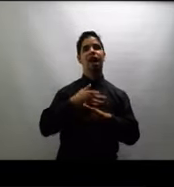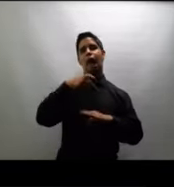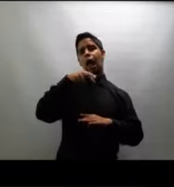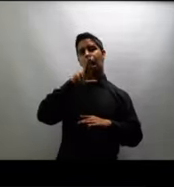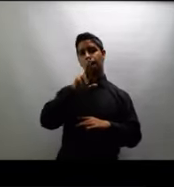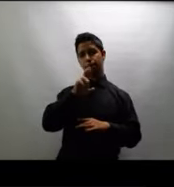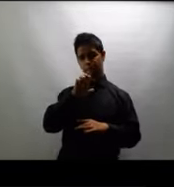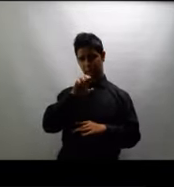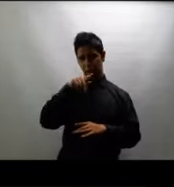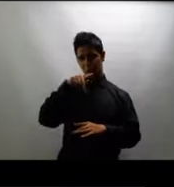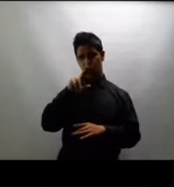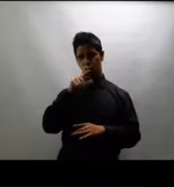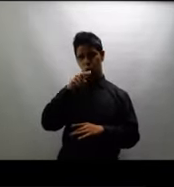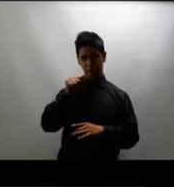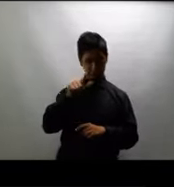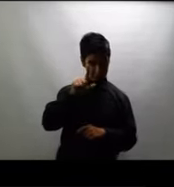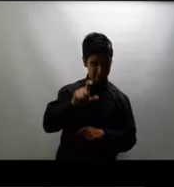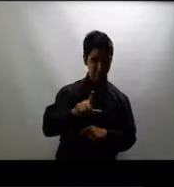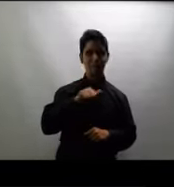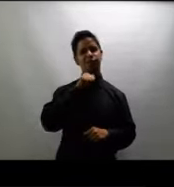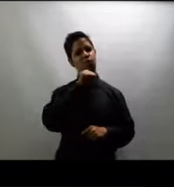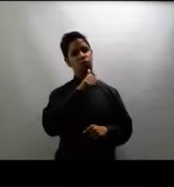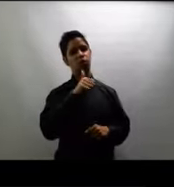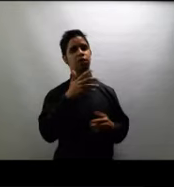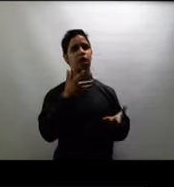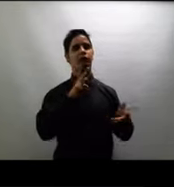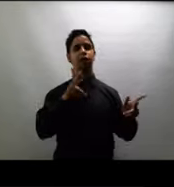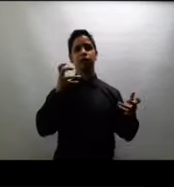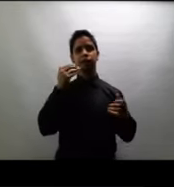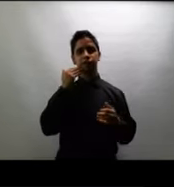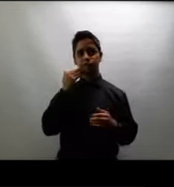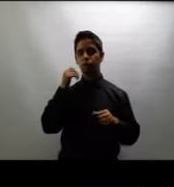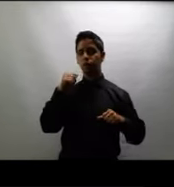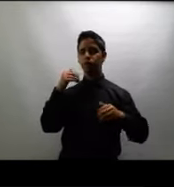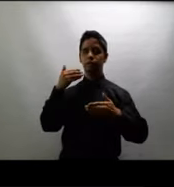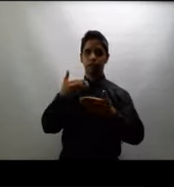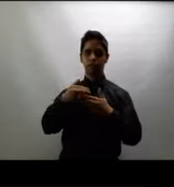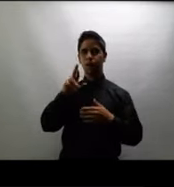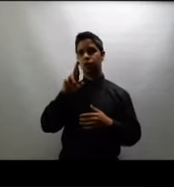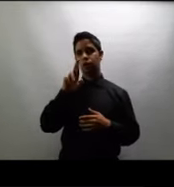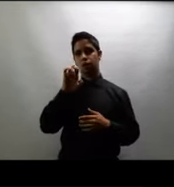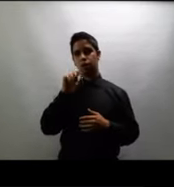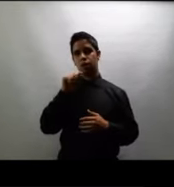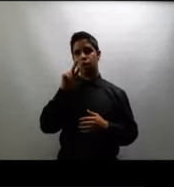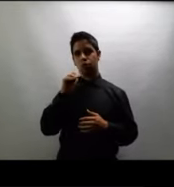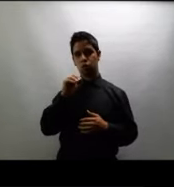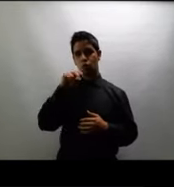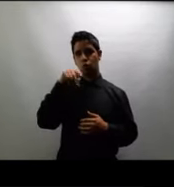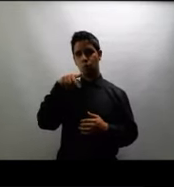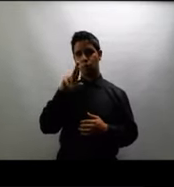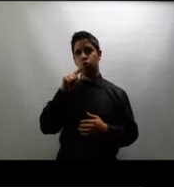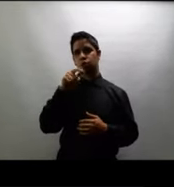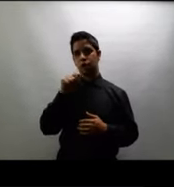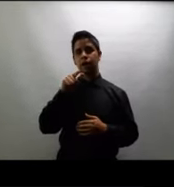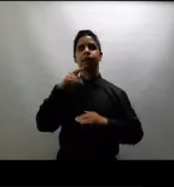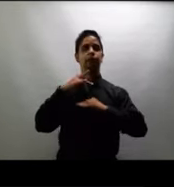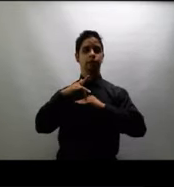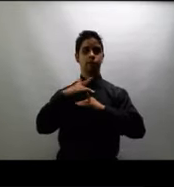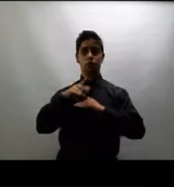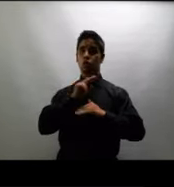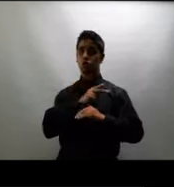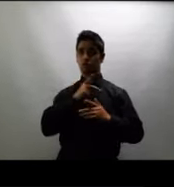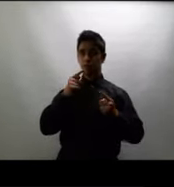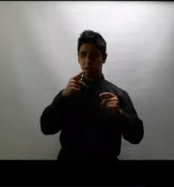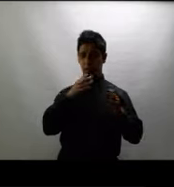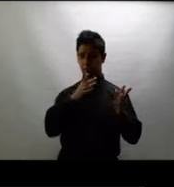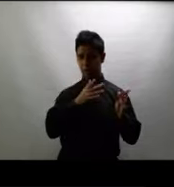Los amigos, los que quieren conocer a la retropulga temprano y quieren asegurarse eso, nosotros estamos